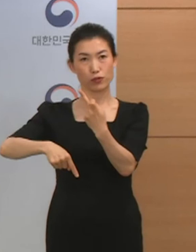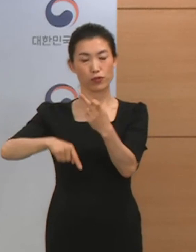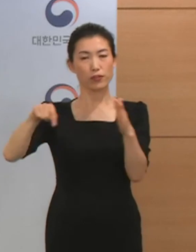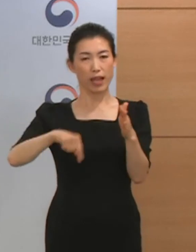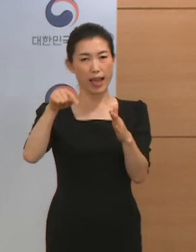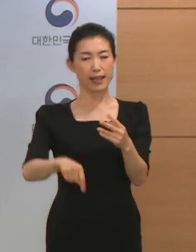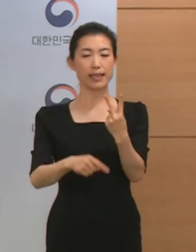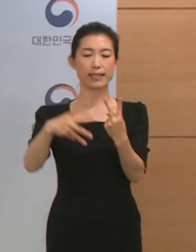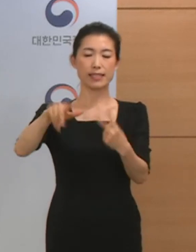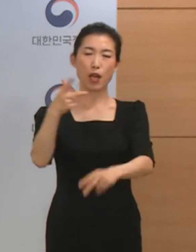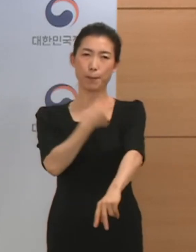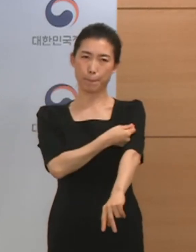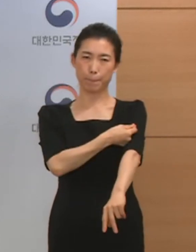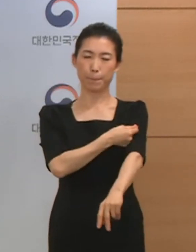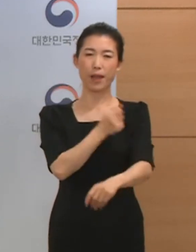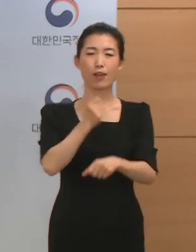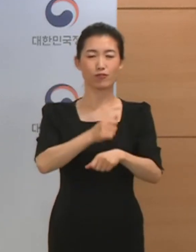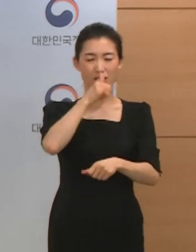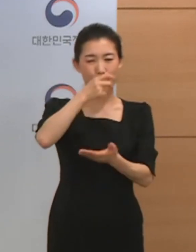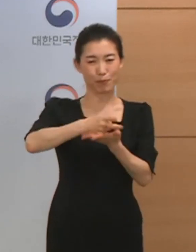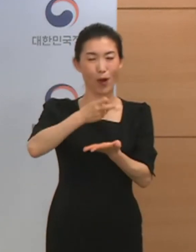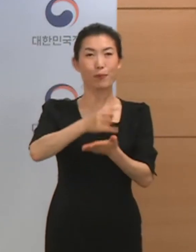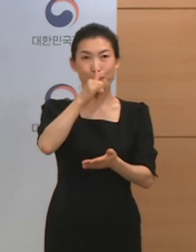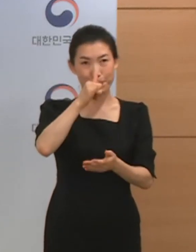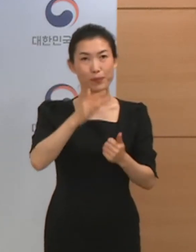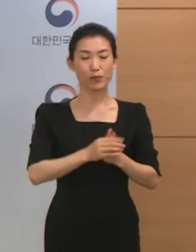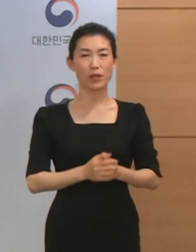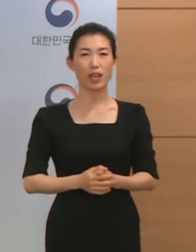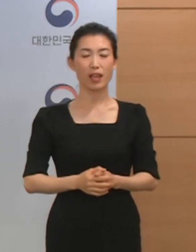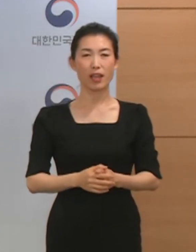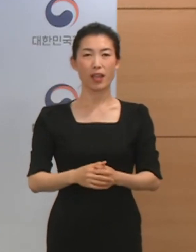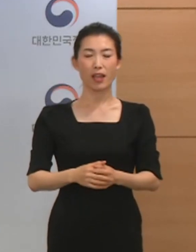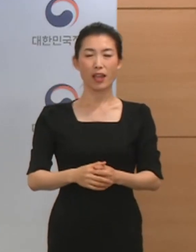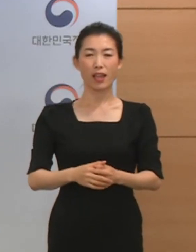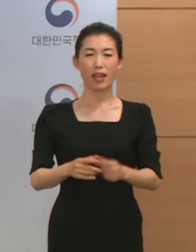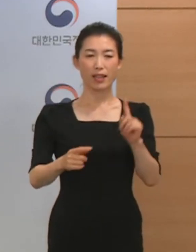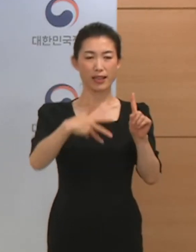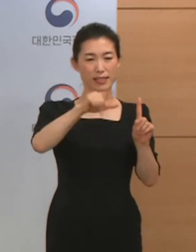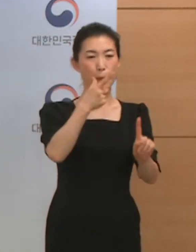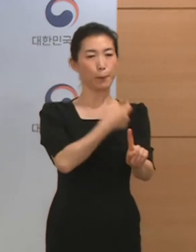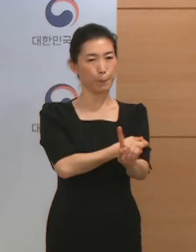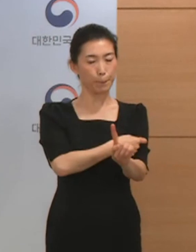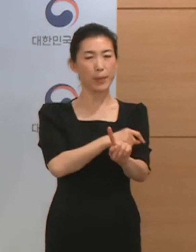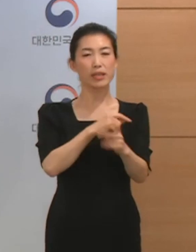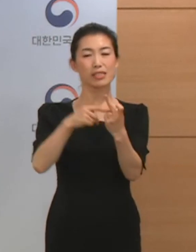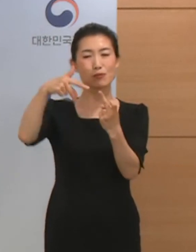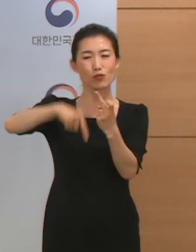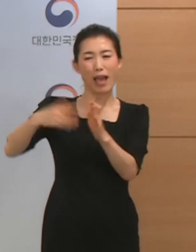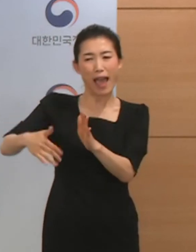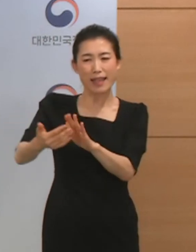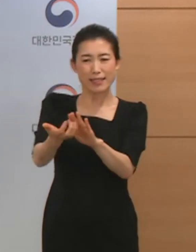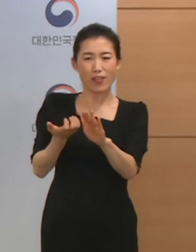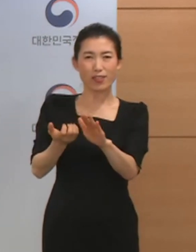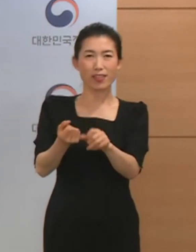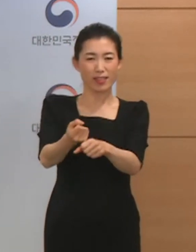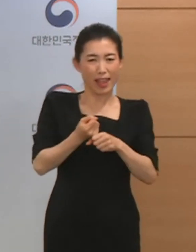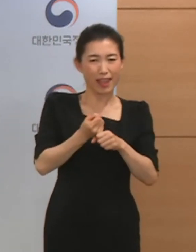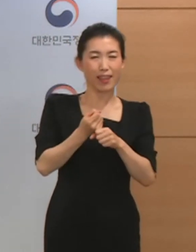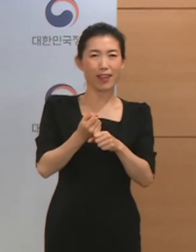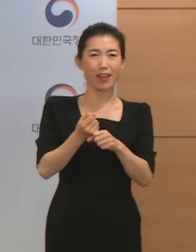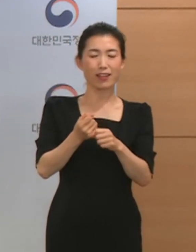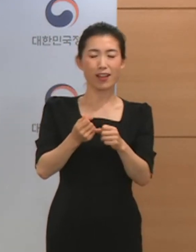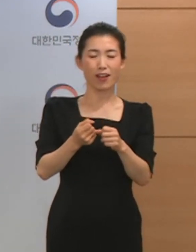접종 기간으로 승인했기 때문에 설사 12주가 안 되는 짧은 기간 동안 한다 하더라도 이 4주를 준수하는